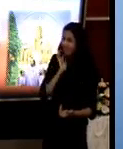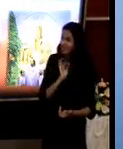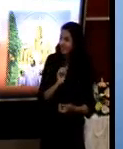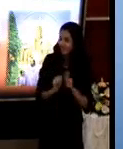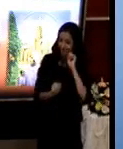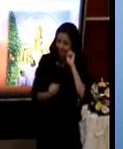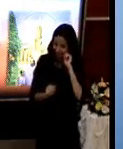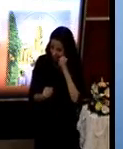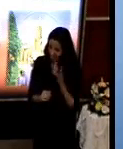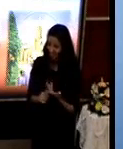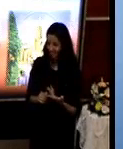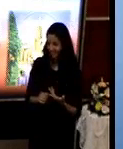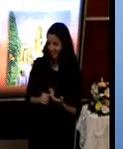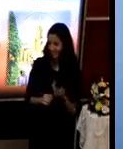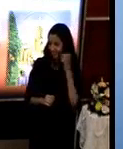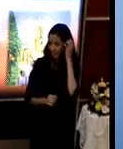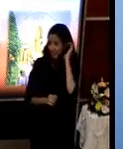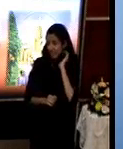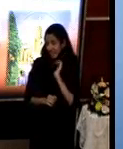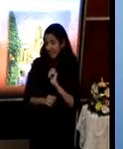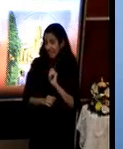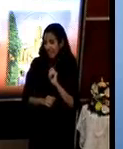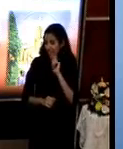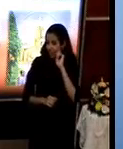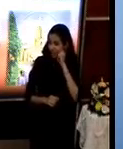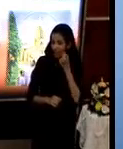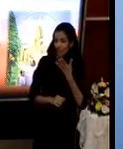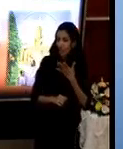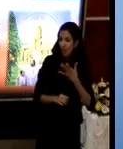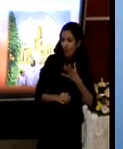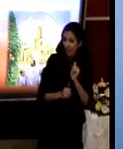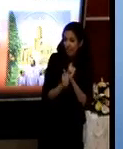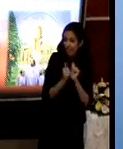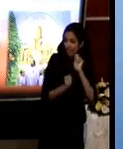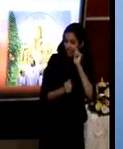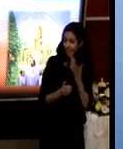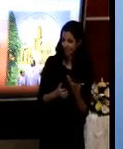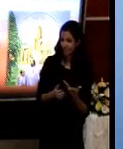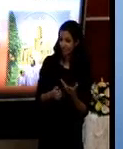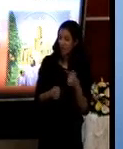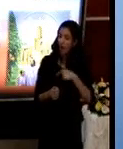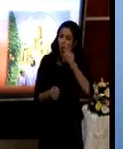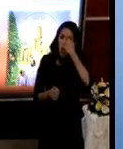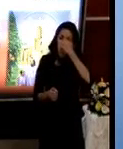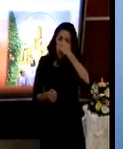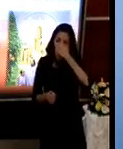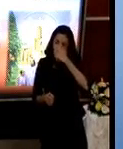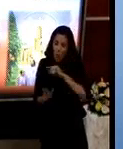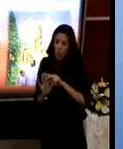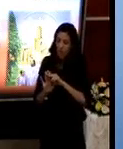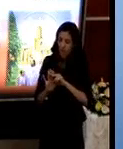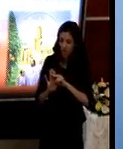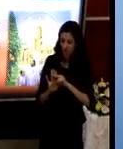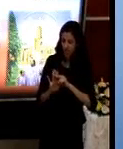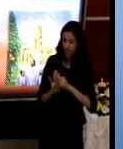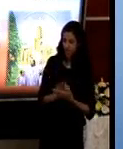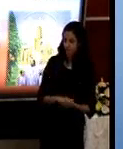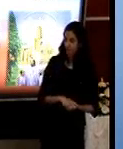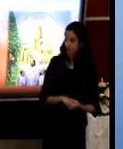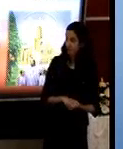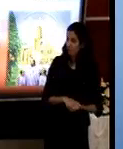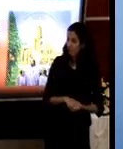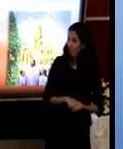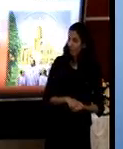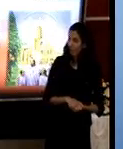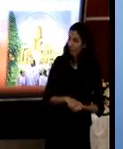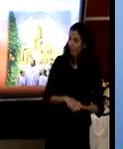Qué lindo, precioso, elocuente testimonio. Y vamos al último pasaje. El último